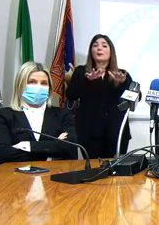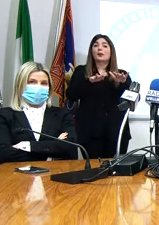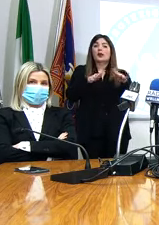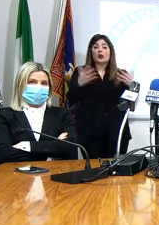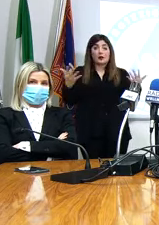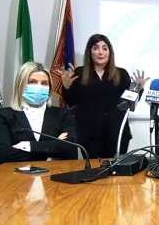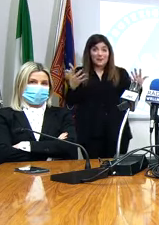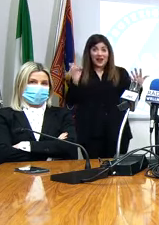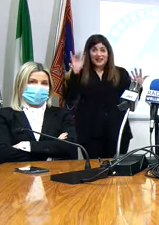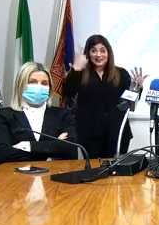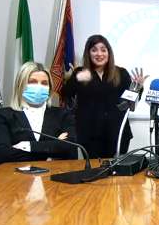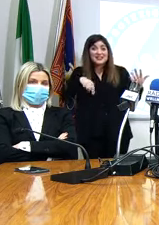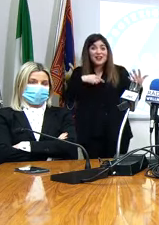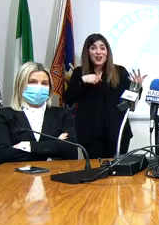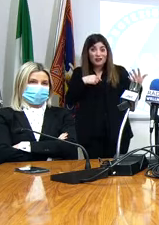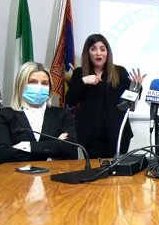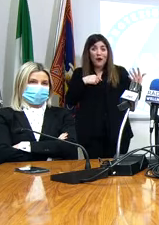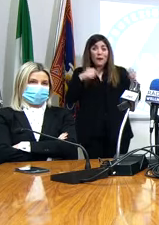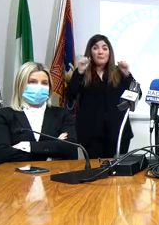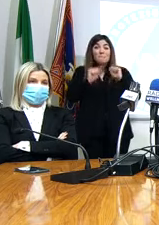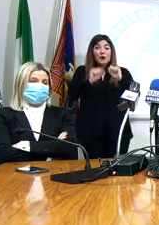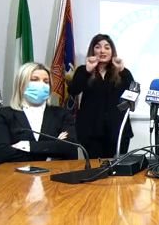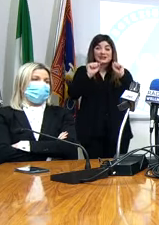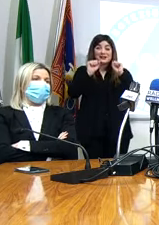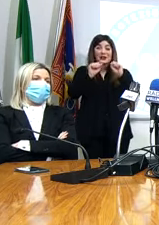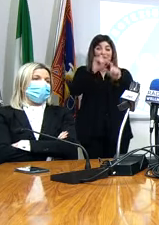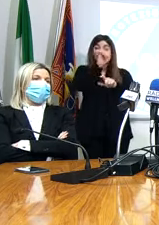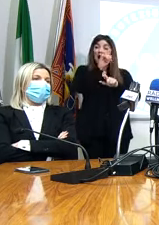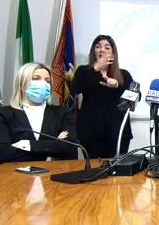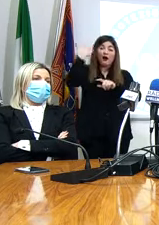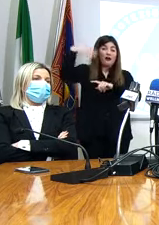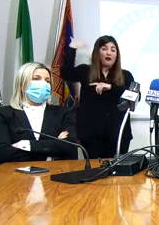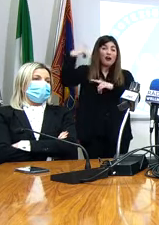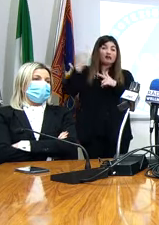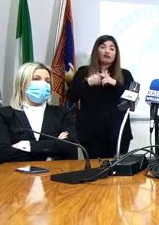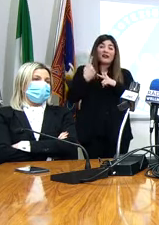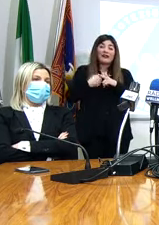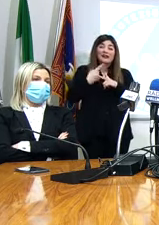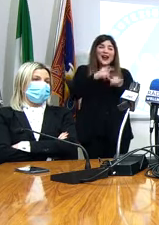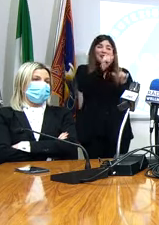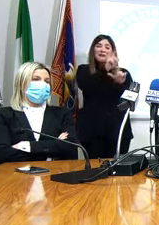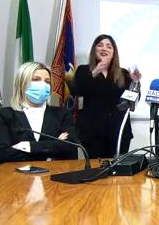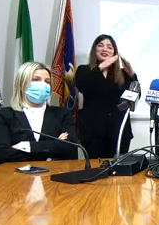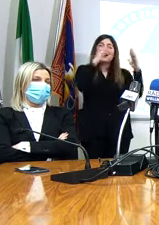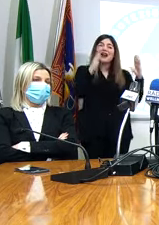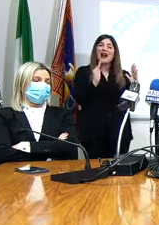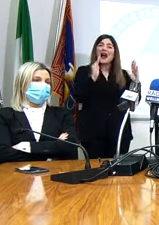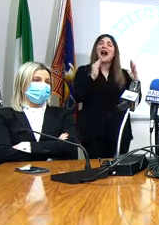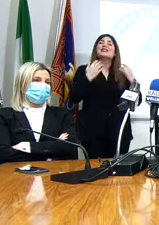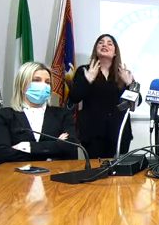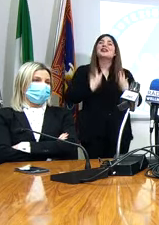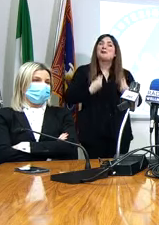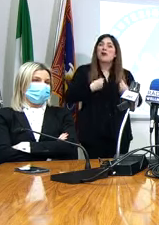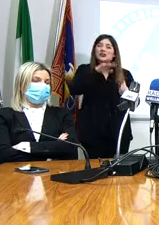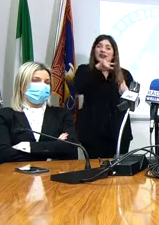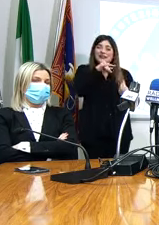30.000 ospiti delle case di riposo e tutti gli over 70, oggi non saremmo qui con questo bilancio di